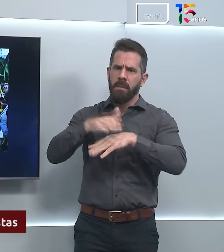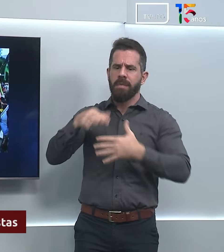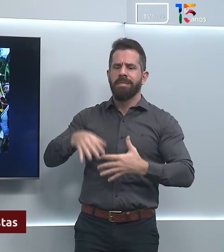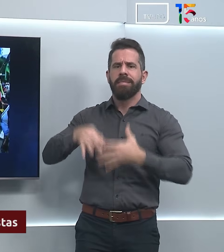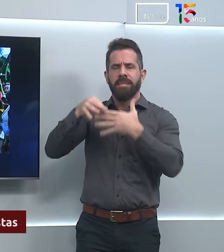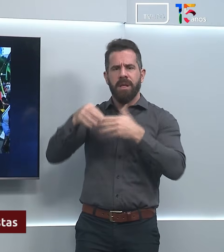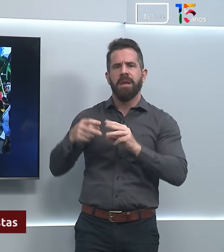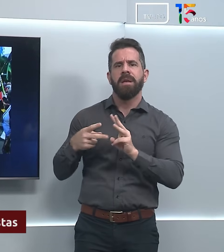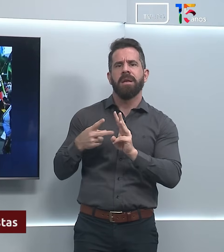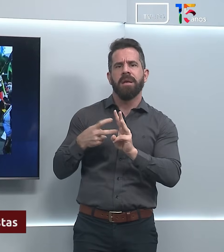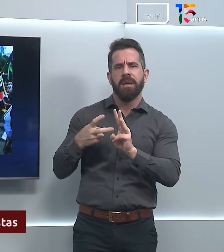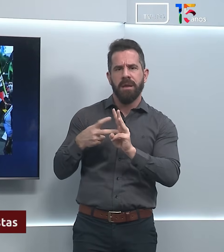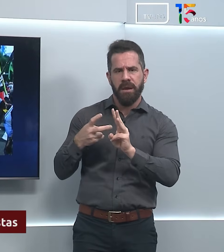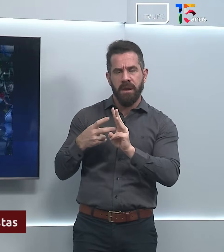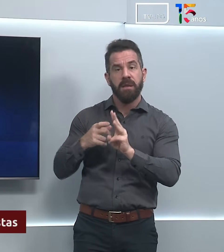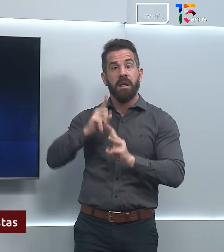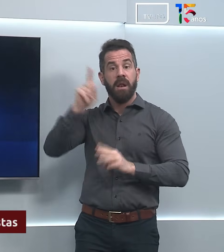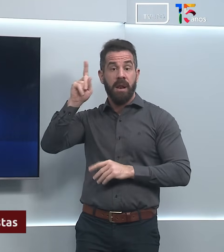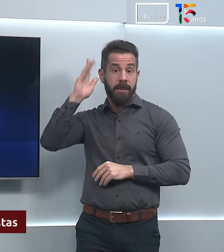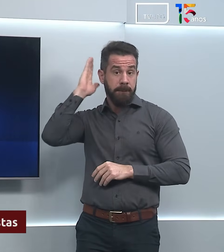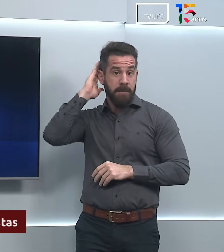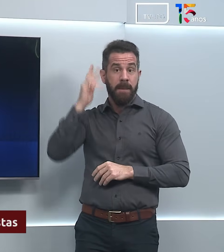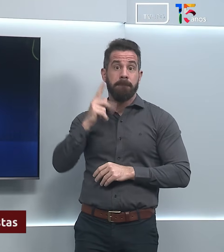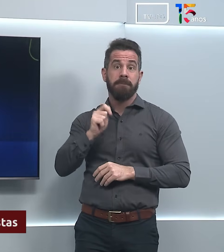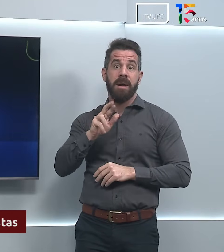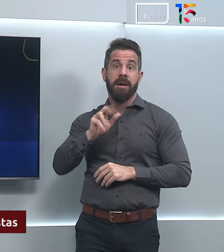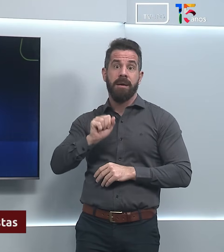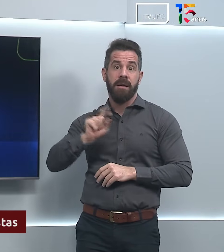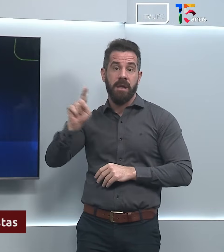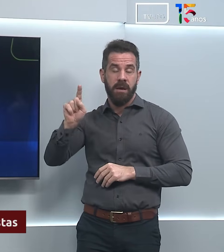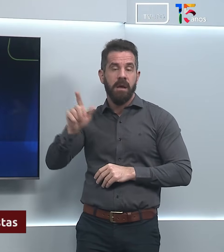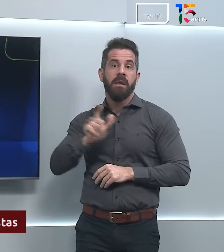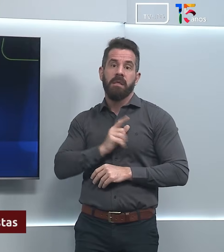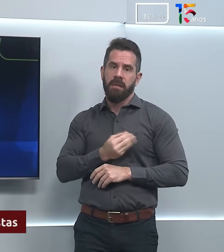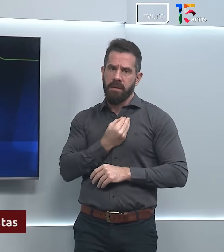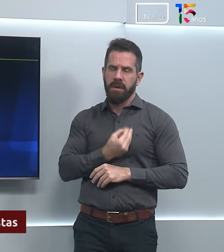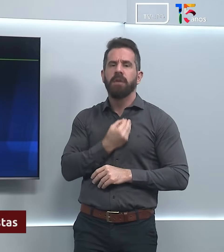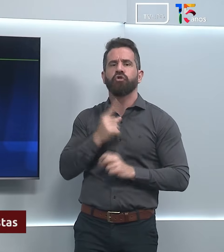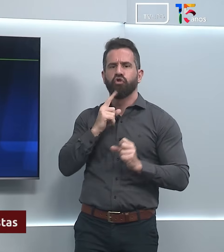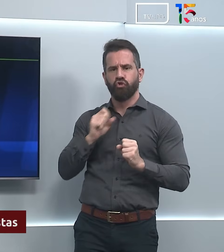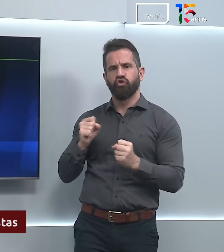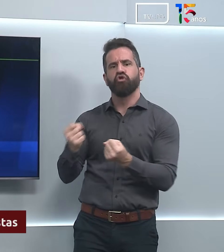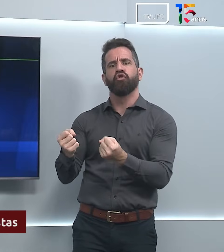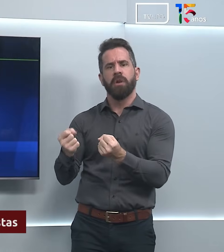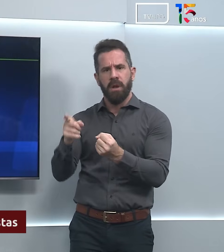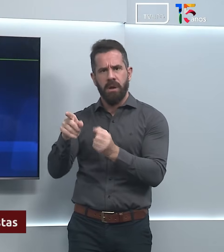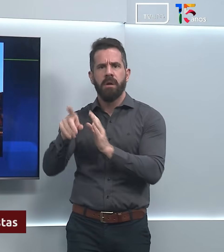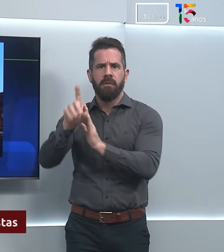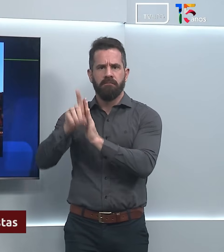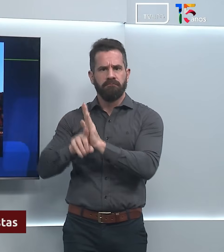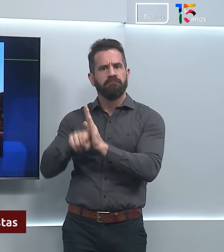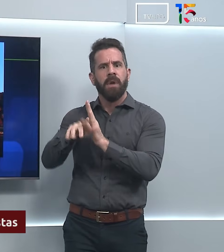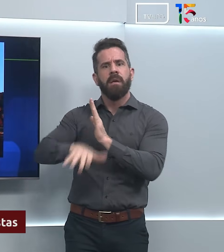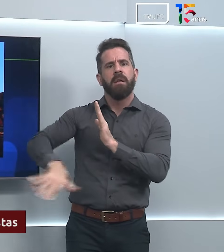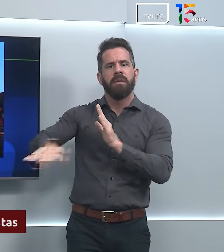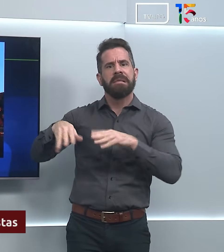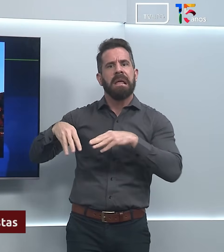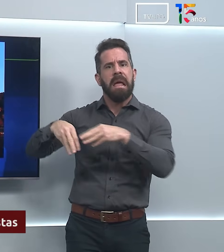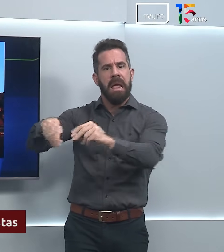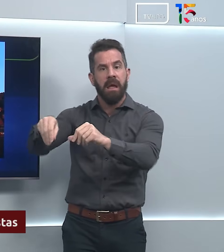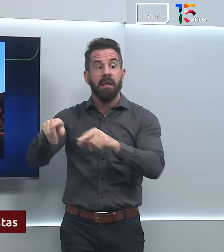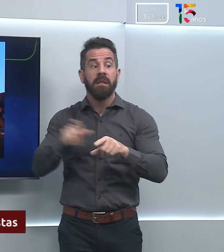do Baixo Tapajós, no Pará, e teve seu direito de defender a sua terra e o meio ambiente cerceado